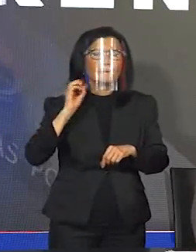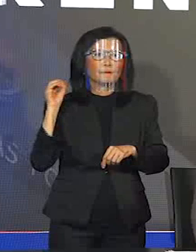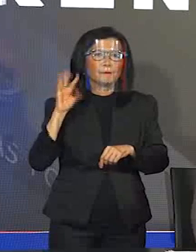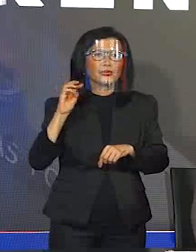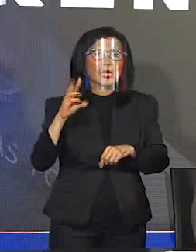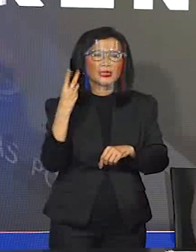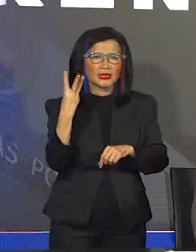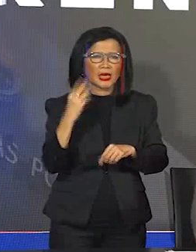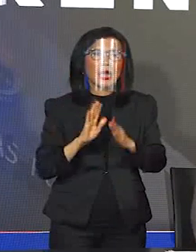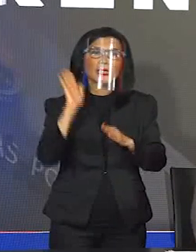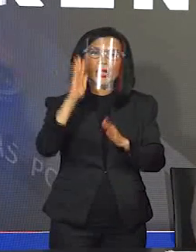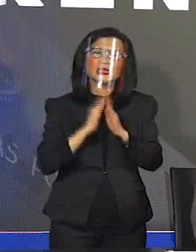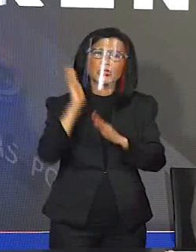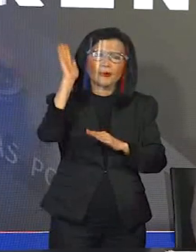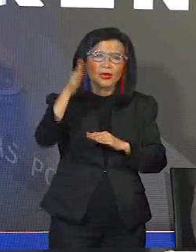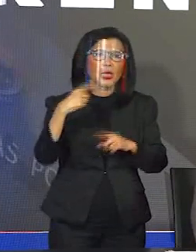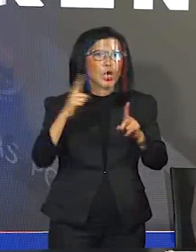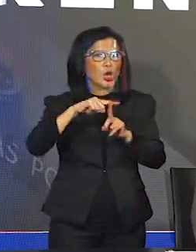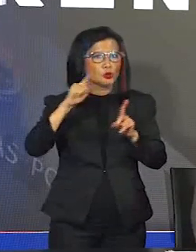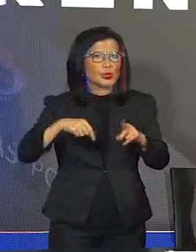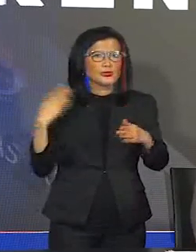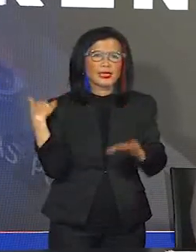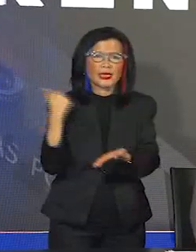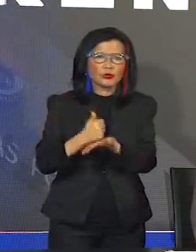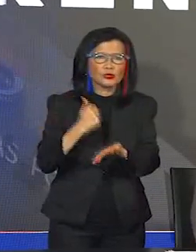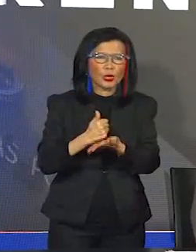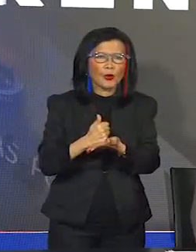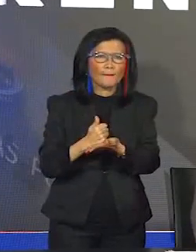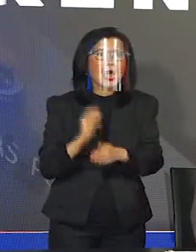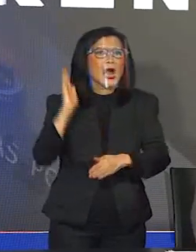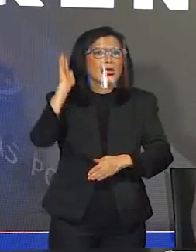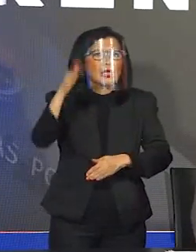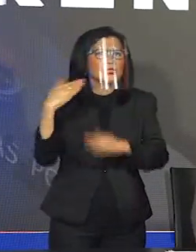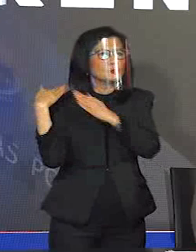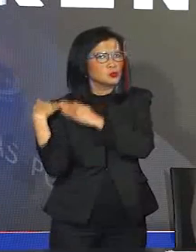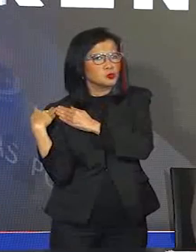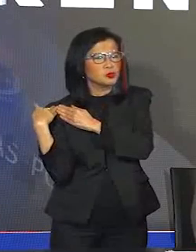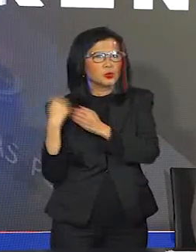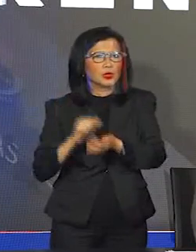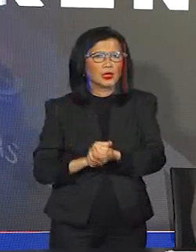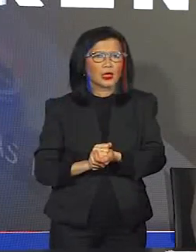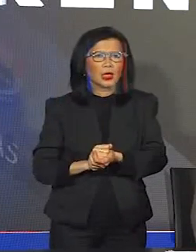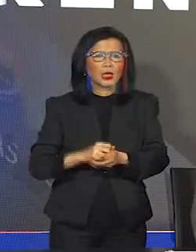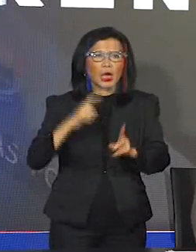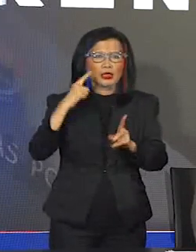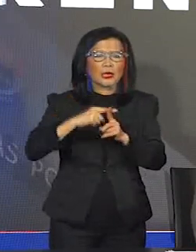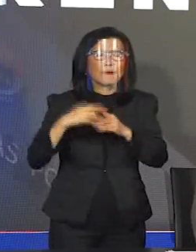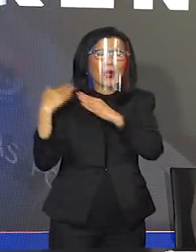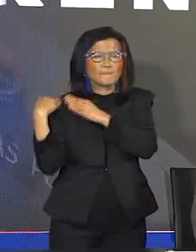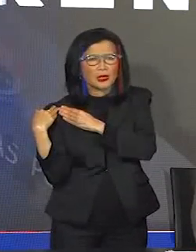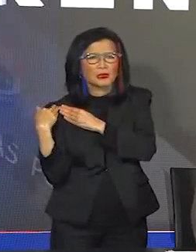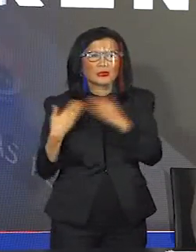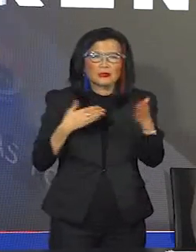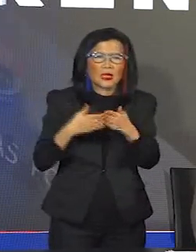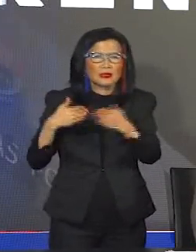Karena tentunya ke depan tugas dan tanggung jawab yang akan diemban akan semakin berat